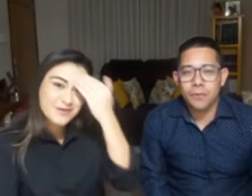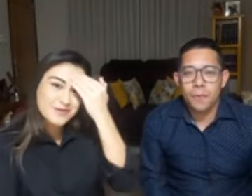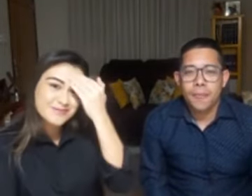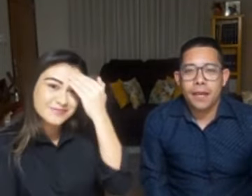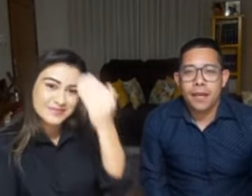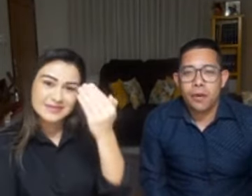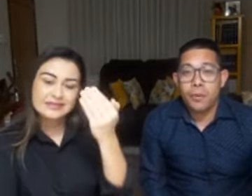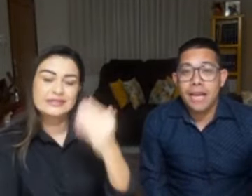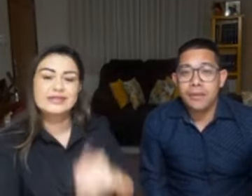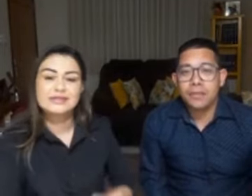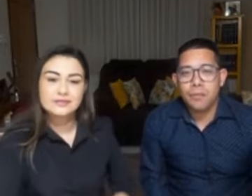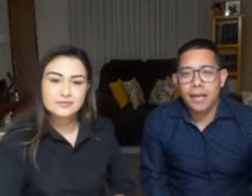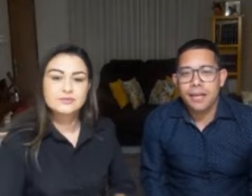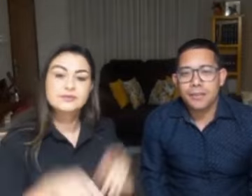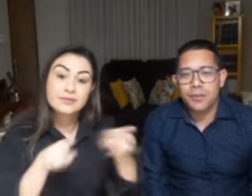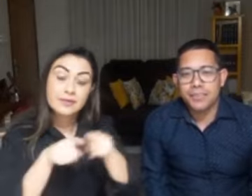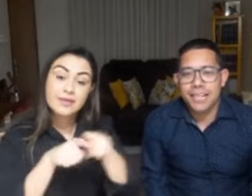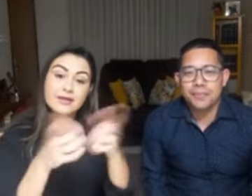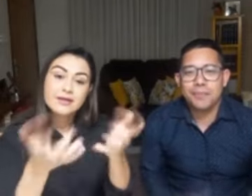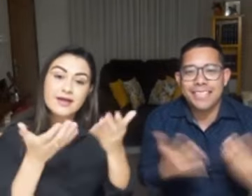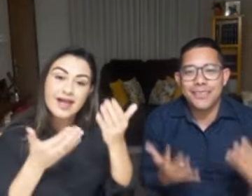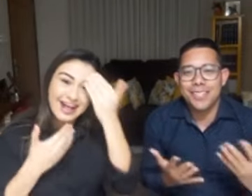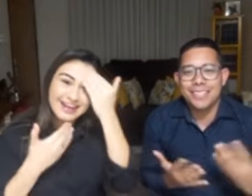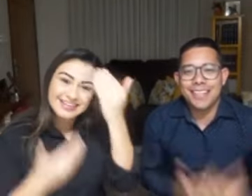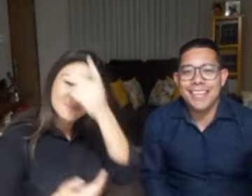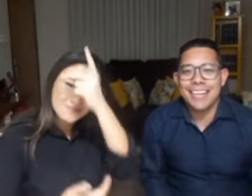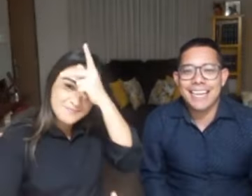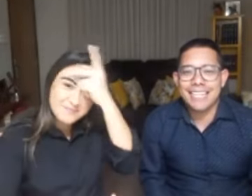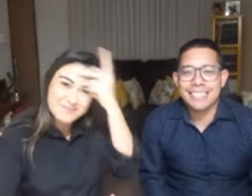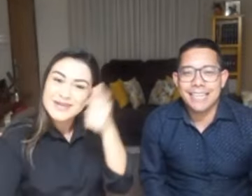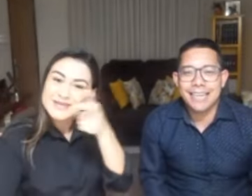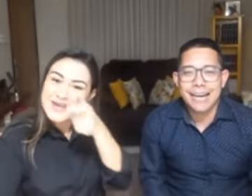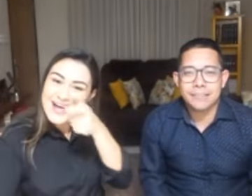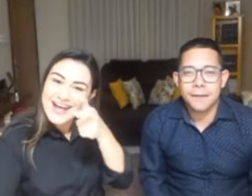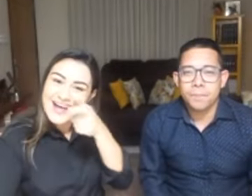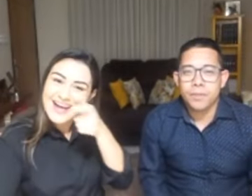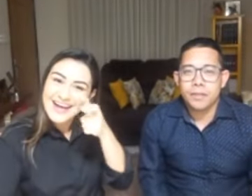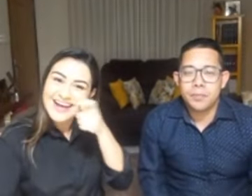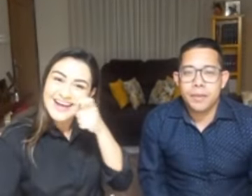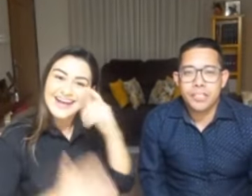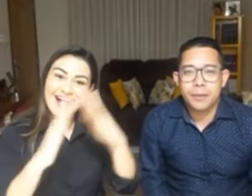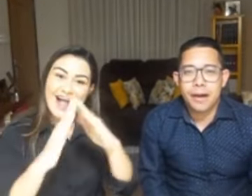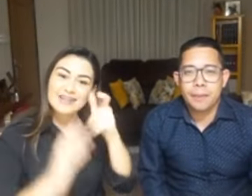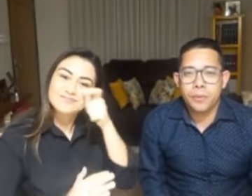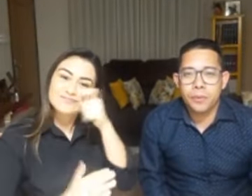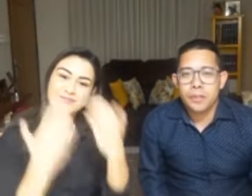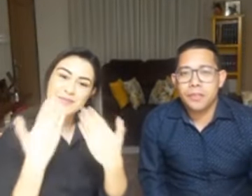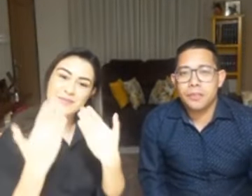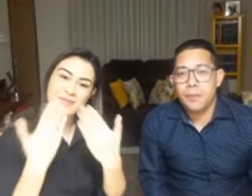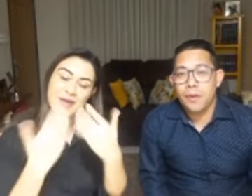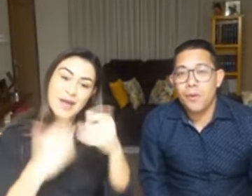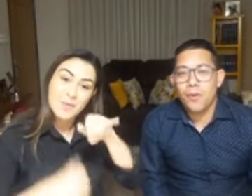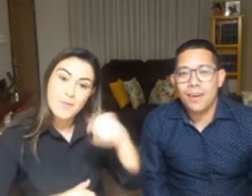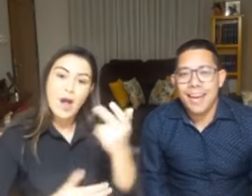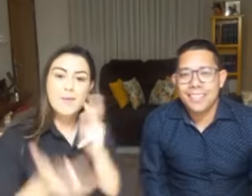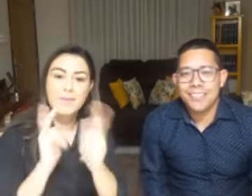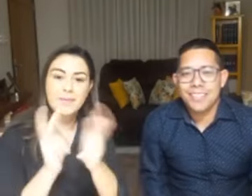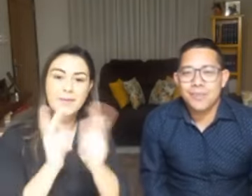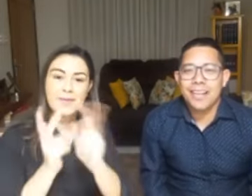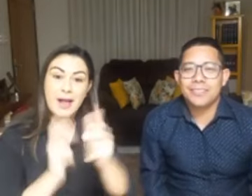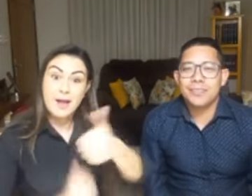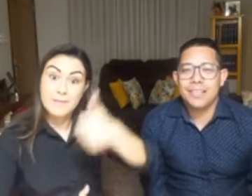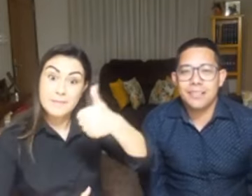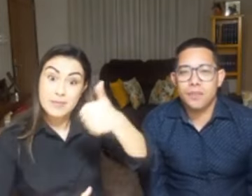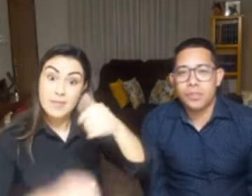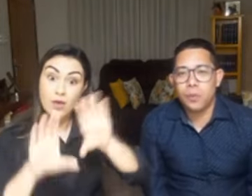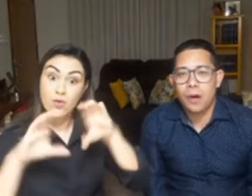obrigado. Obrigado também a todos os telespectadores aí, a galera que está em casa, nesse bate-papo, nesse primeiro congresso aí de